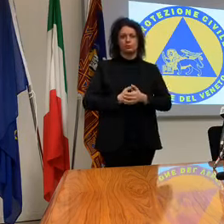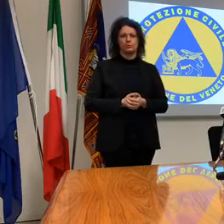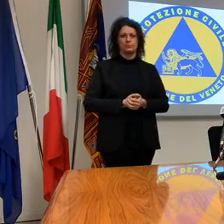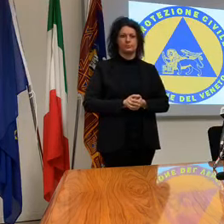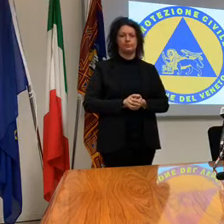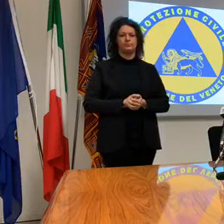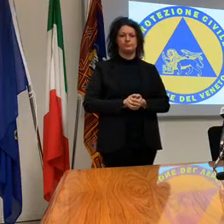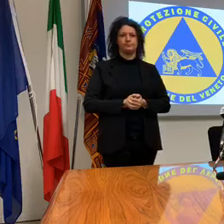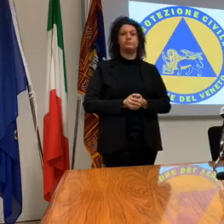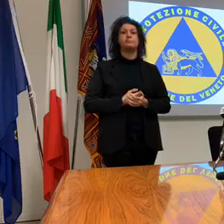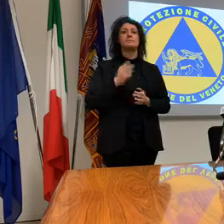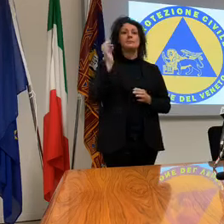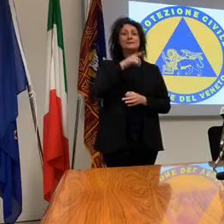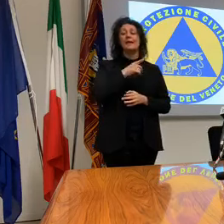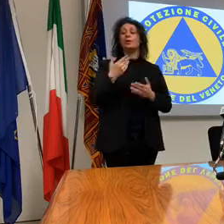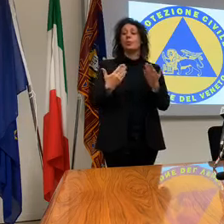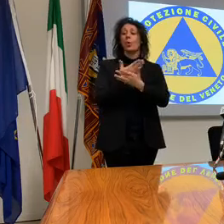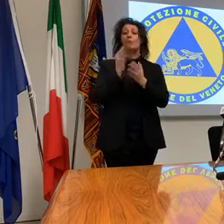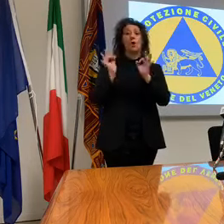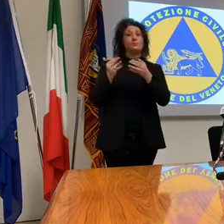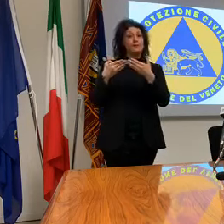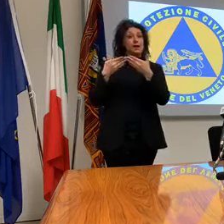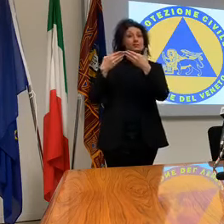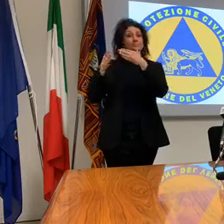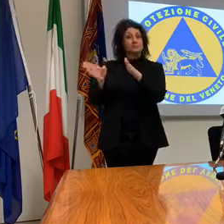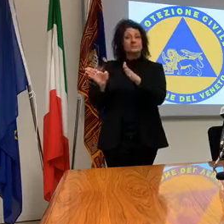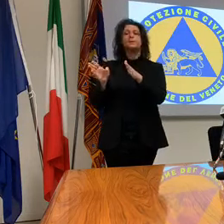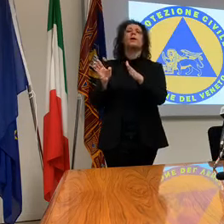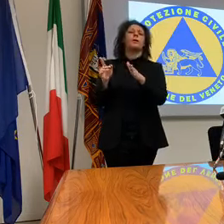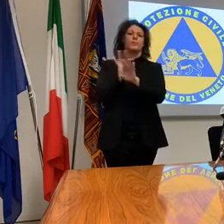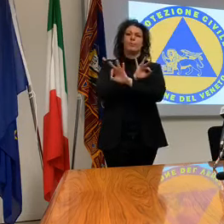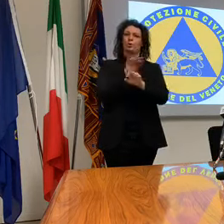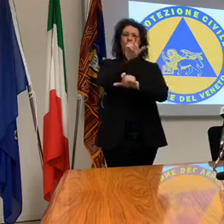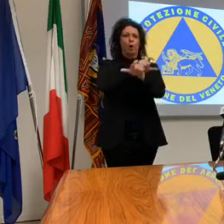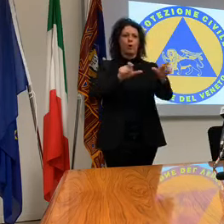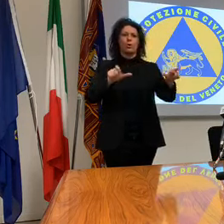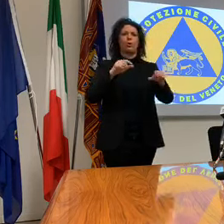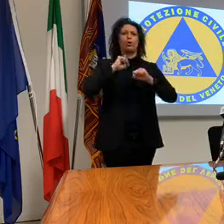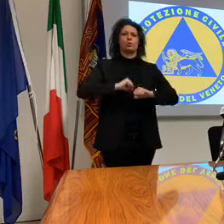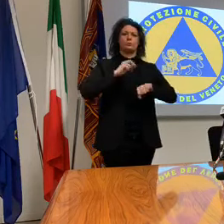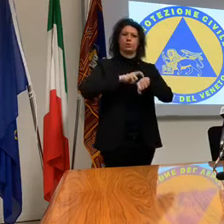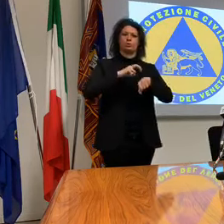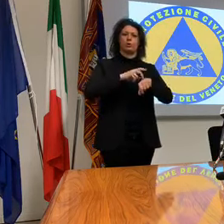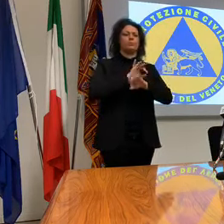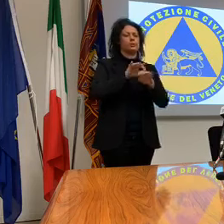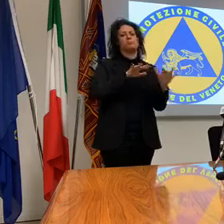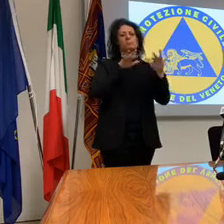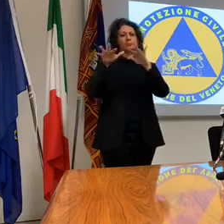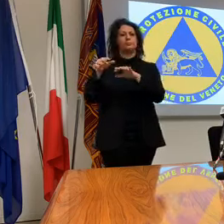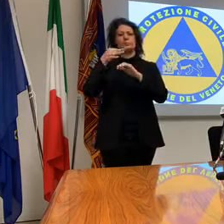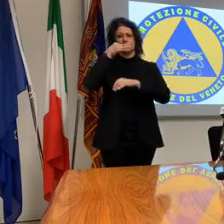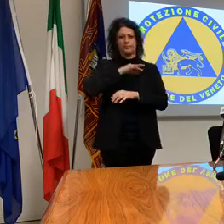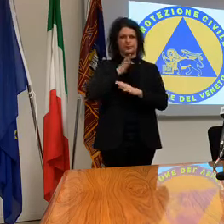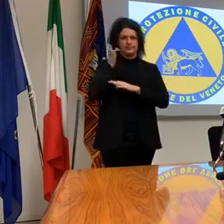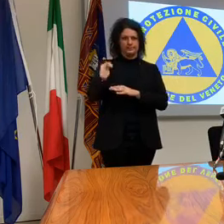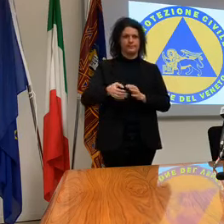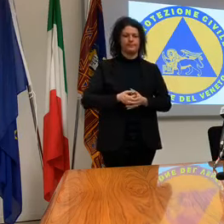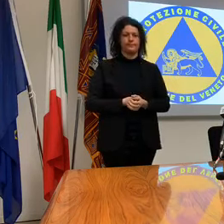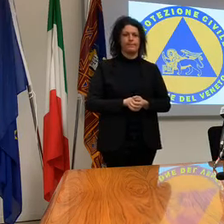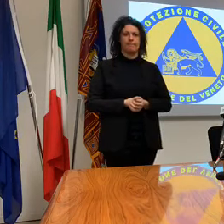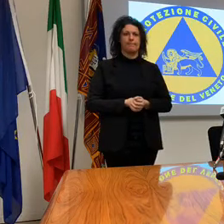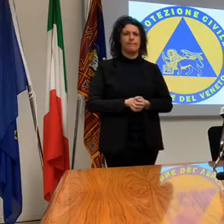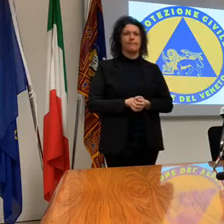in questi ospedali o comunque di far andare in questi ospedali del personale che è negli altri ospedali, dove ricordiamo che comunque è stata di